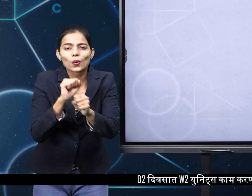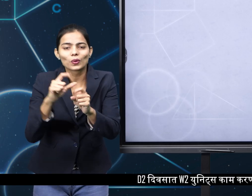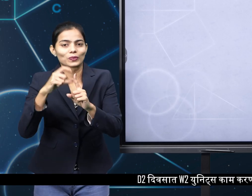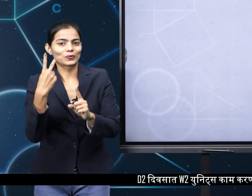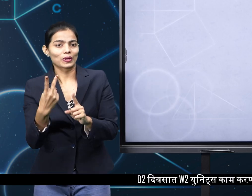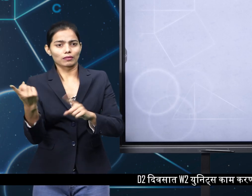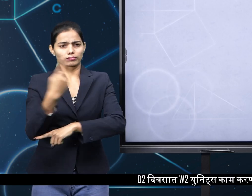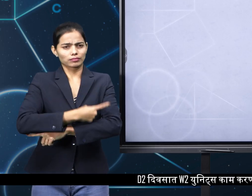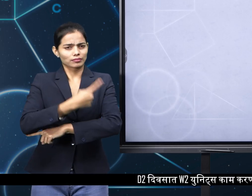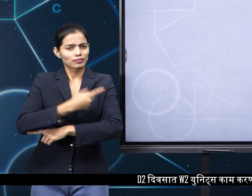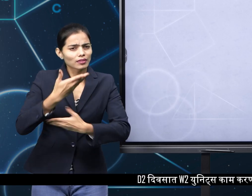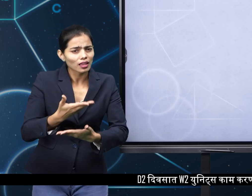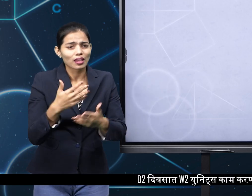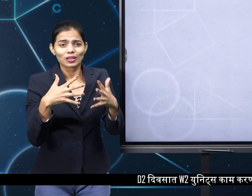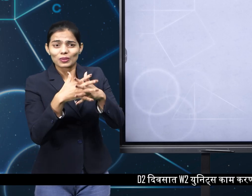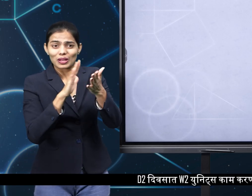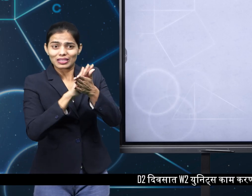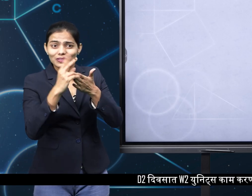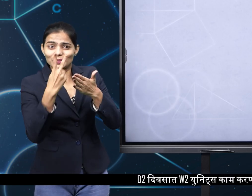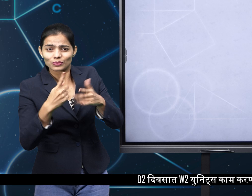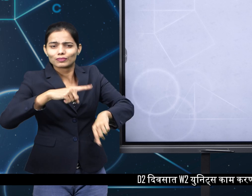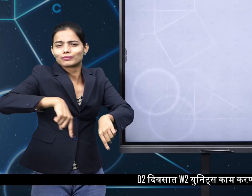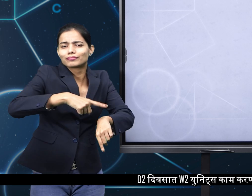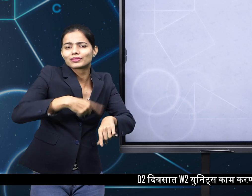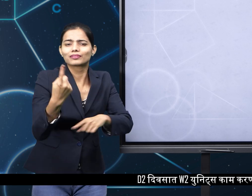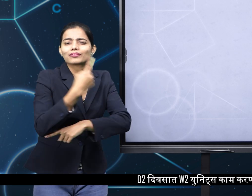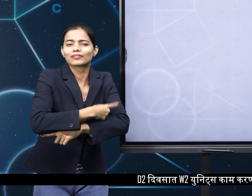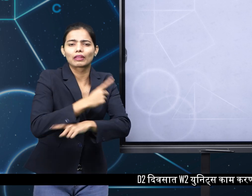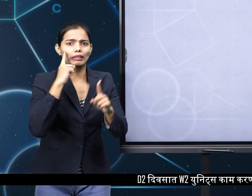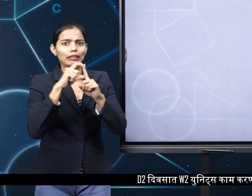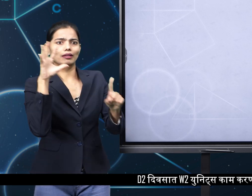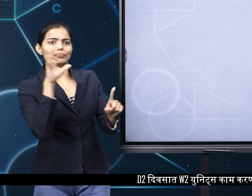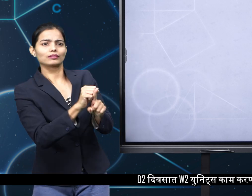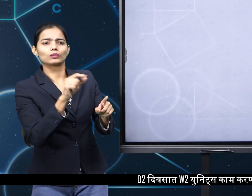D2 दिवसात W2 युनिट्स काम करणारे P2 पुरुष समान आहेत.